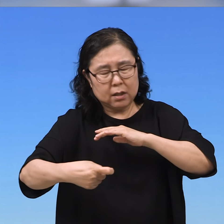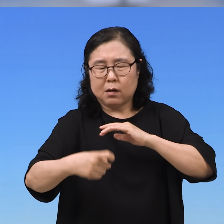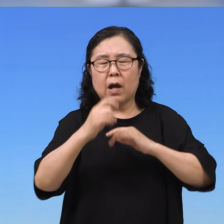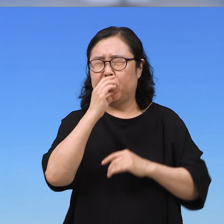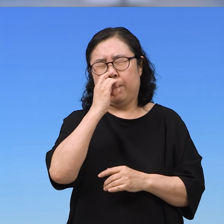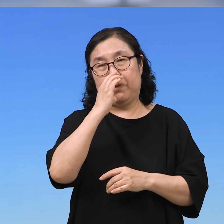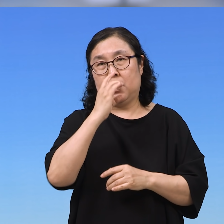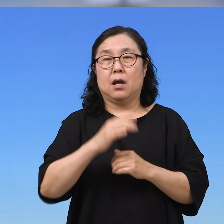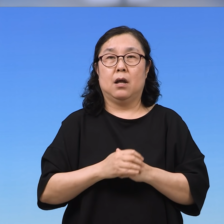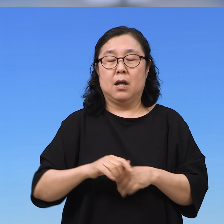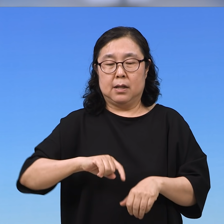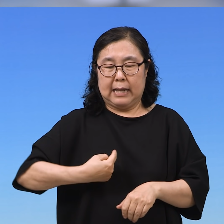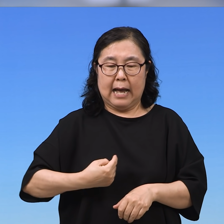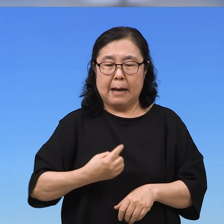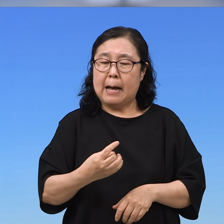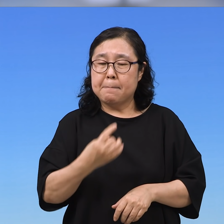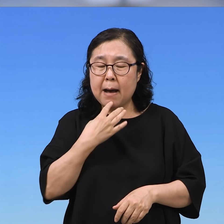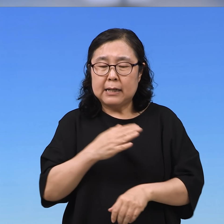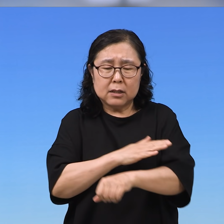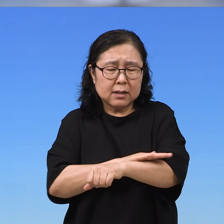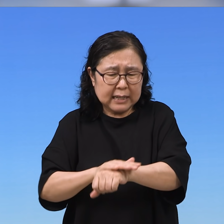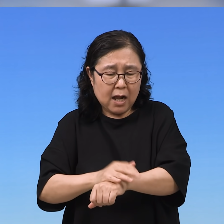그게 사회바다 아닙니까?